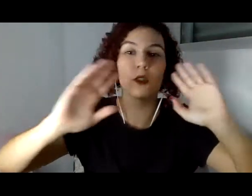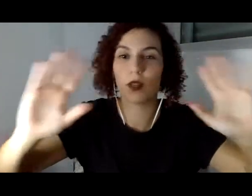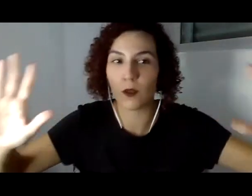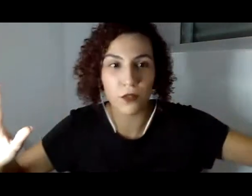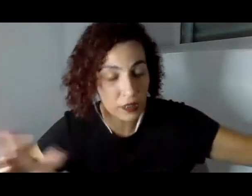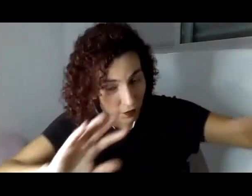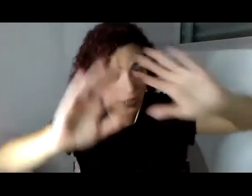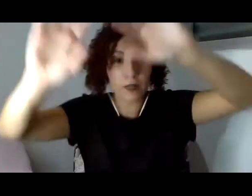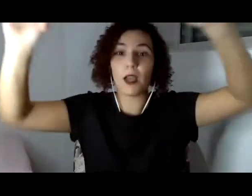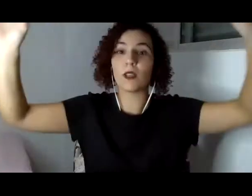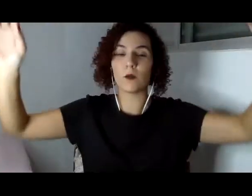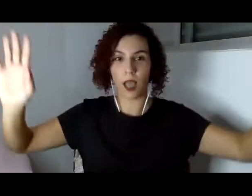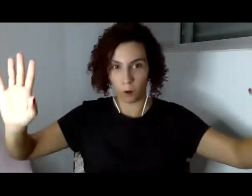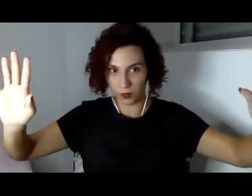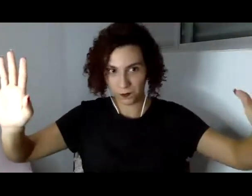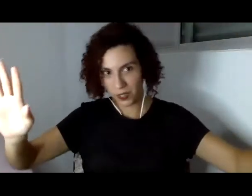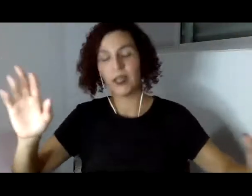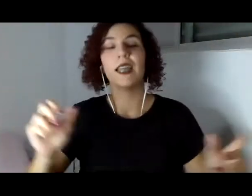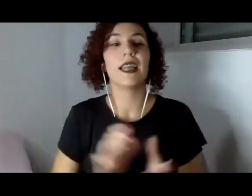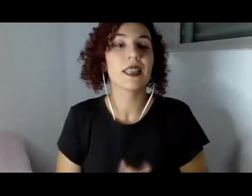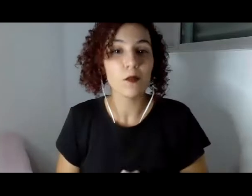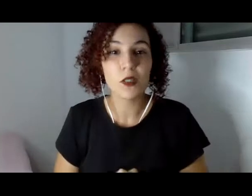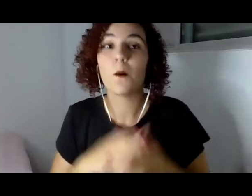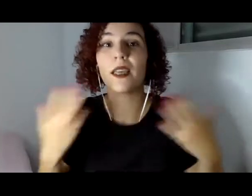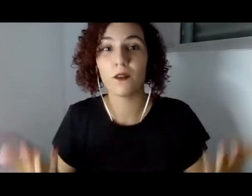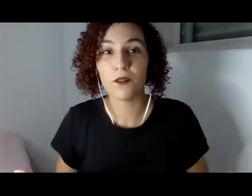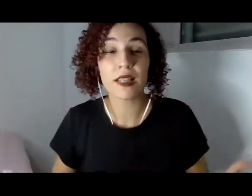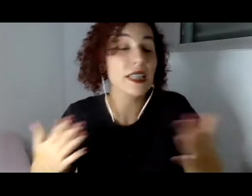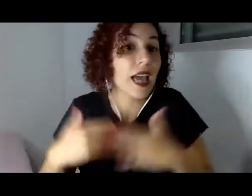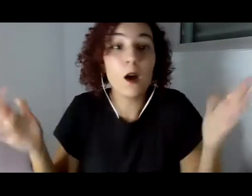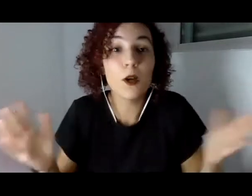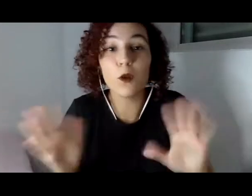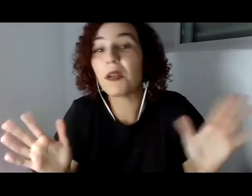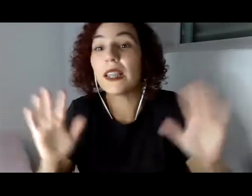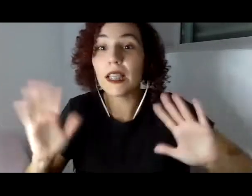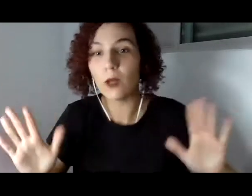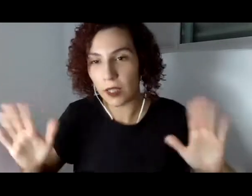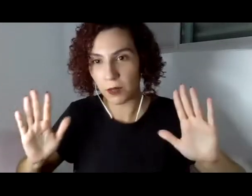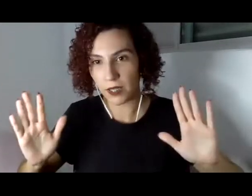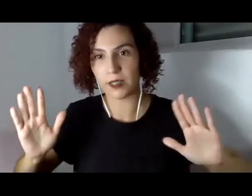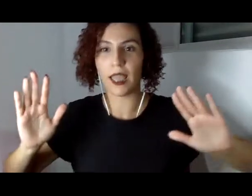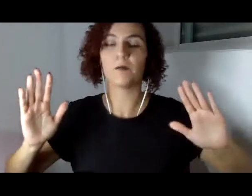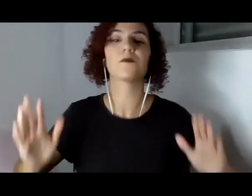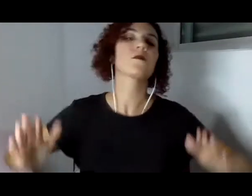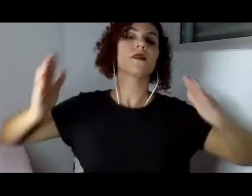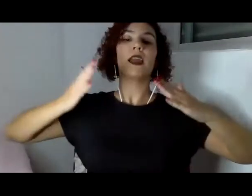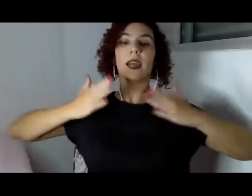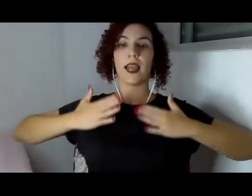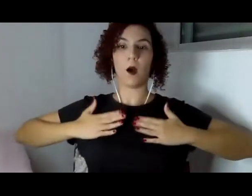igual um doido na sua frente, você vai falar assim, meu Deus, calma. Então, assim, como é que eu vou falar assim? Calma, eu estou aprendendo Libras,